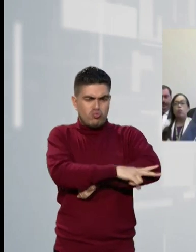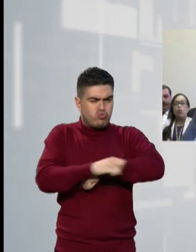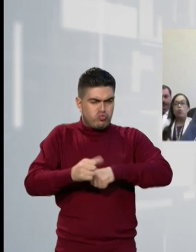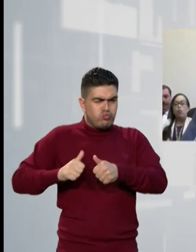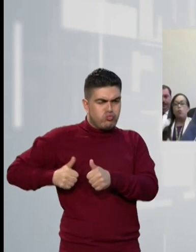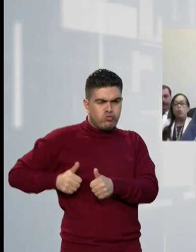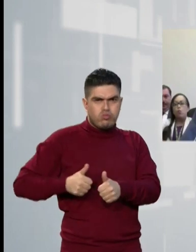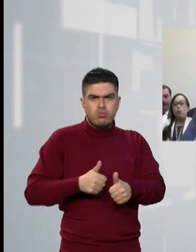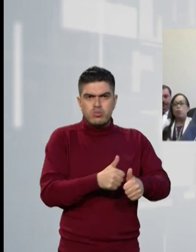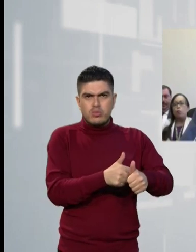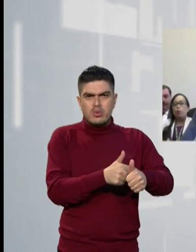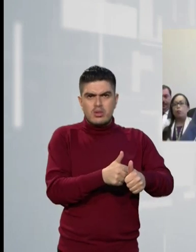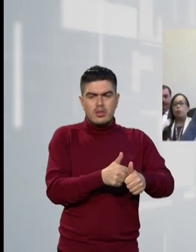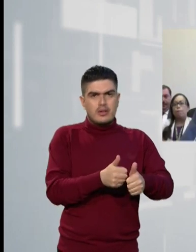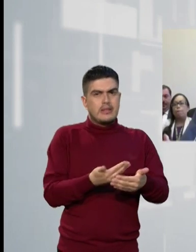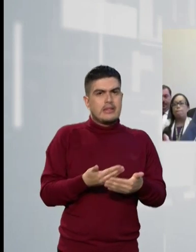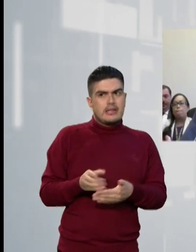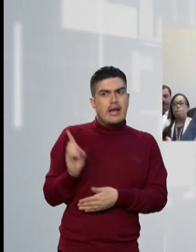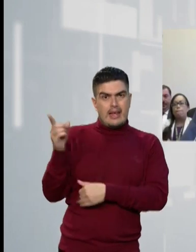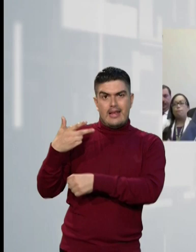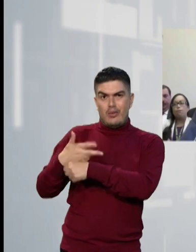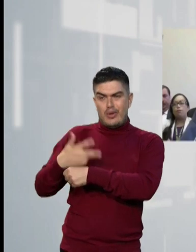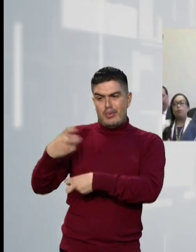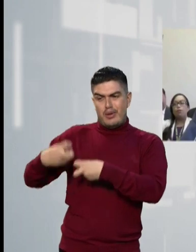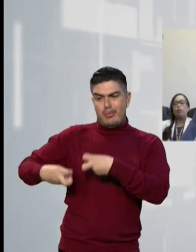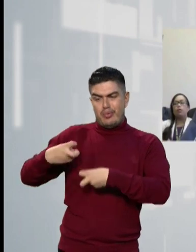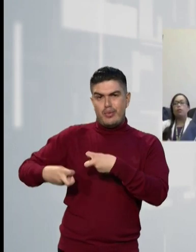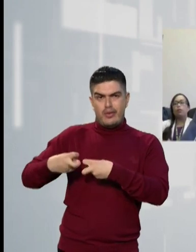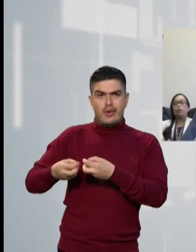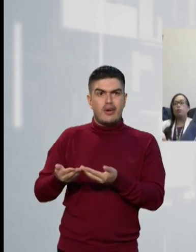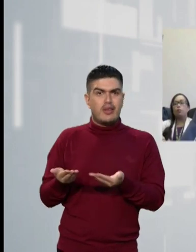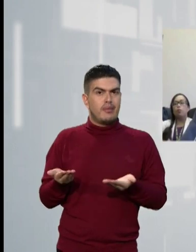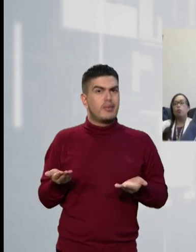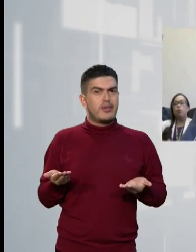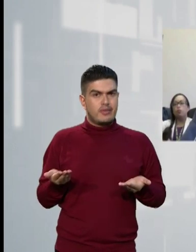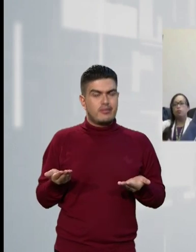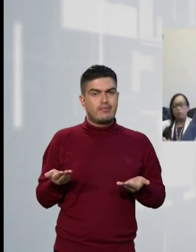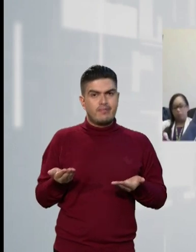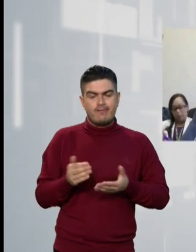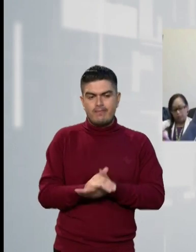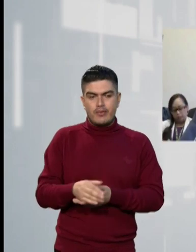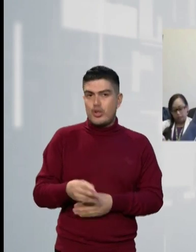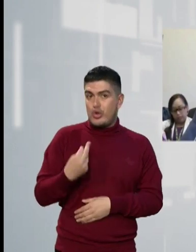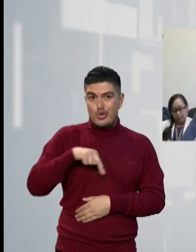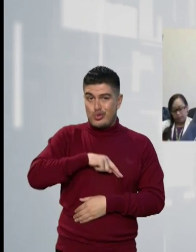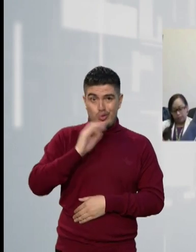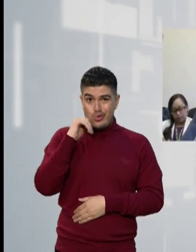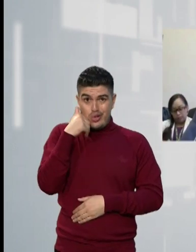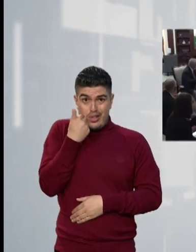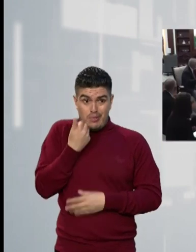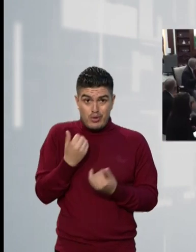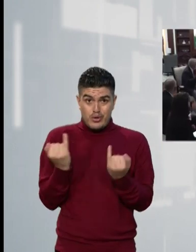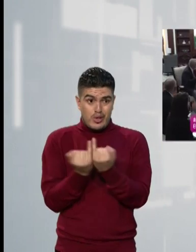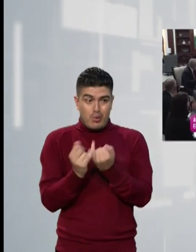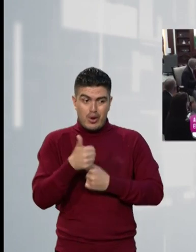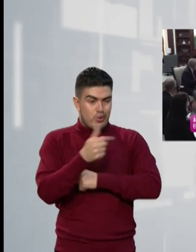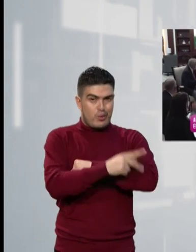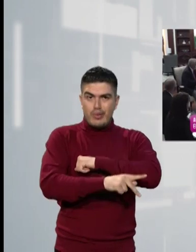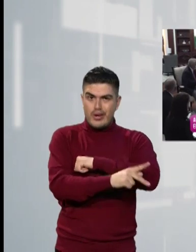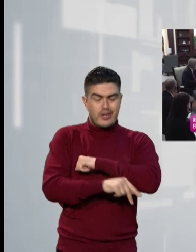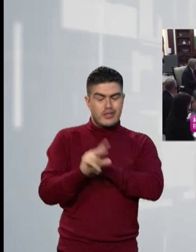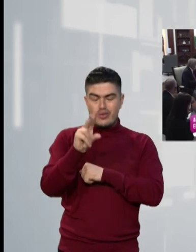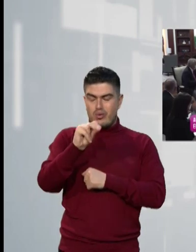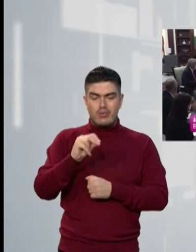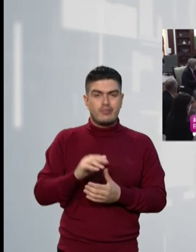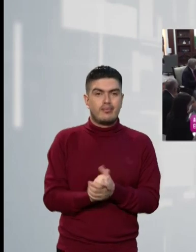Sur una situación bastante mala en un área donde uno podría desmantelar la democracia y no queremos que suceda en otros países de la región se mostró